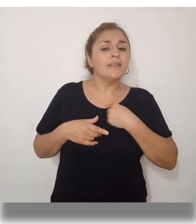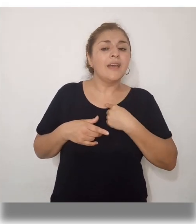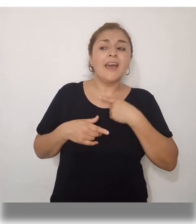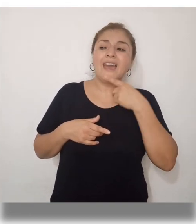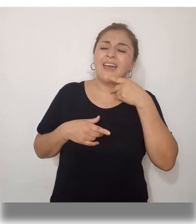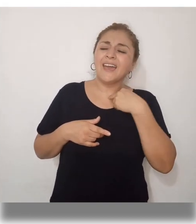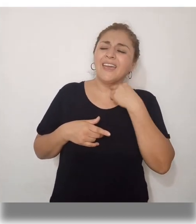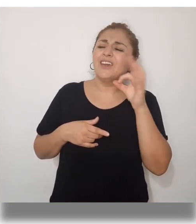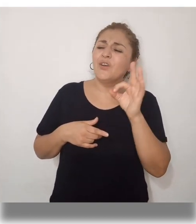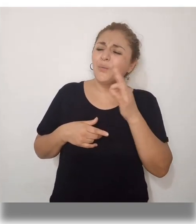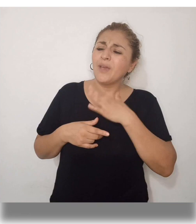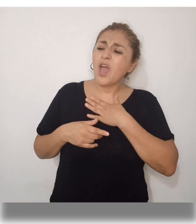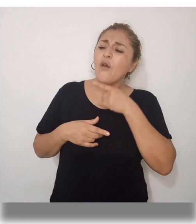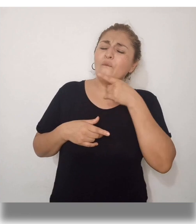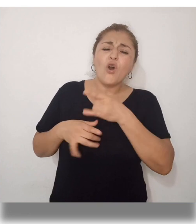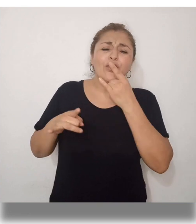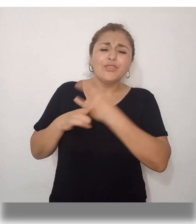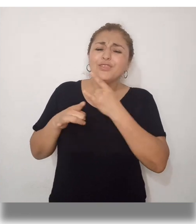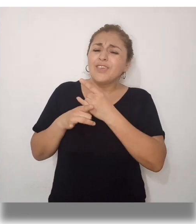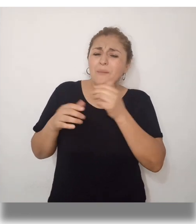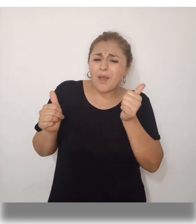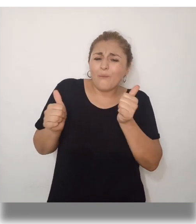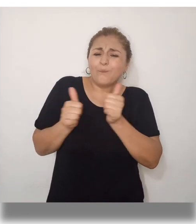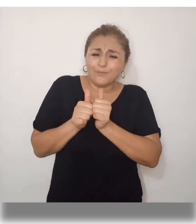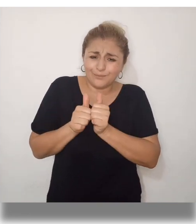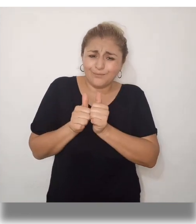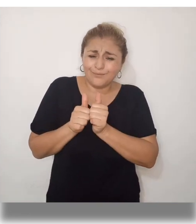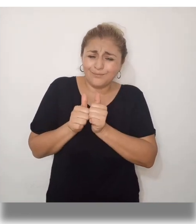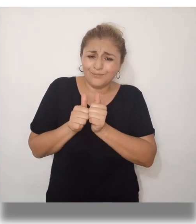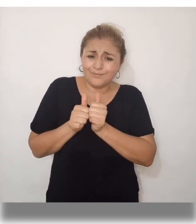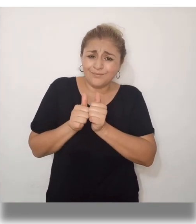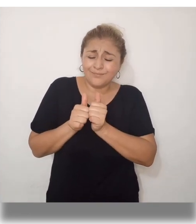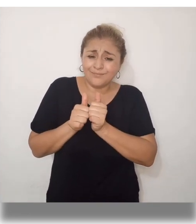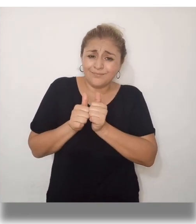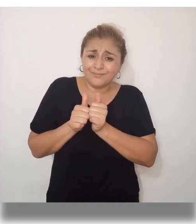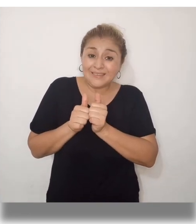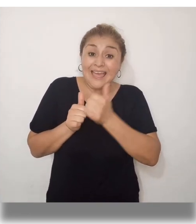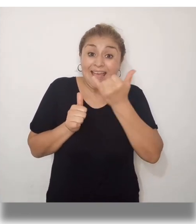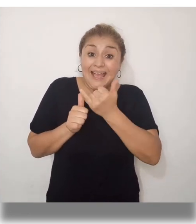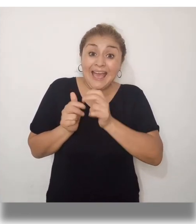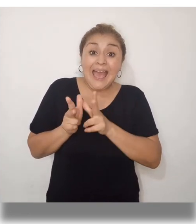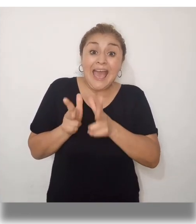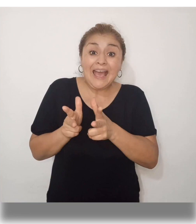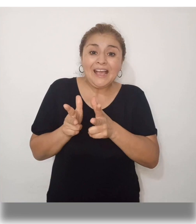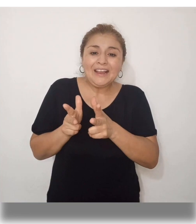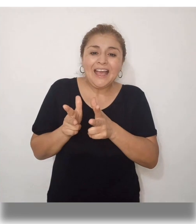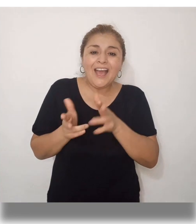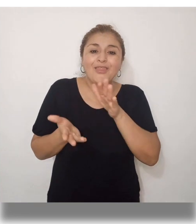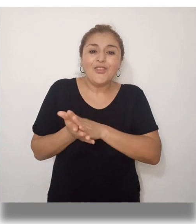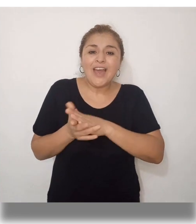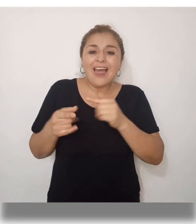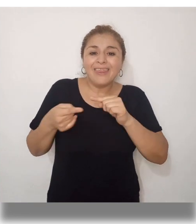Tú siempre estás conmigo esta relación de